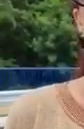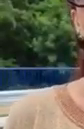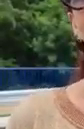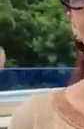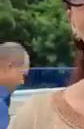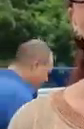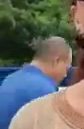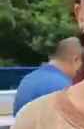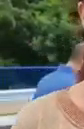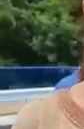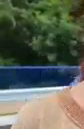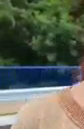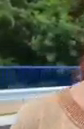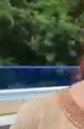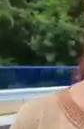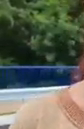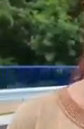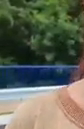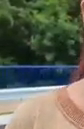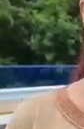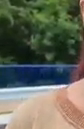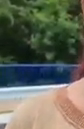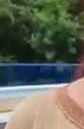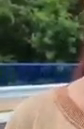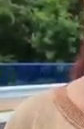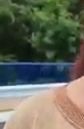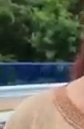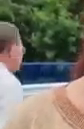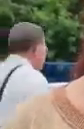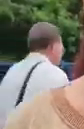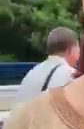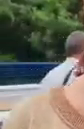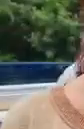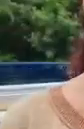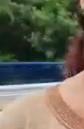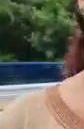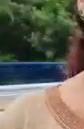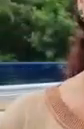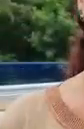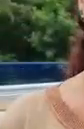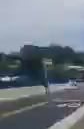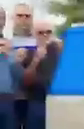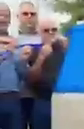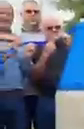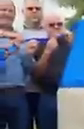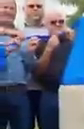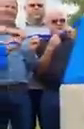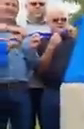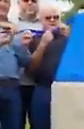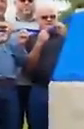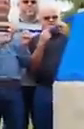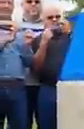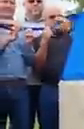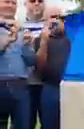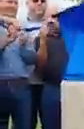merecido. E eternamente agradecido por tudo, pela sua homenagem, pelo grande homem que meu pai foi.